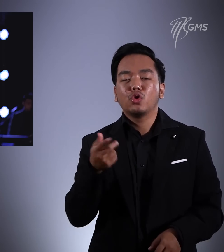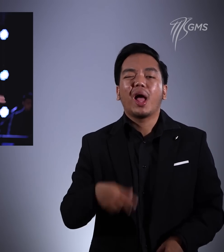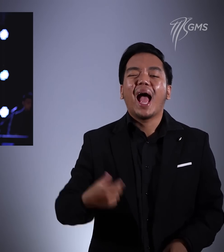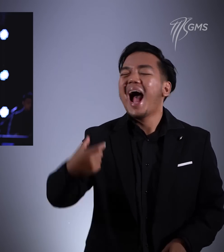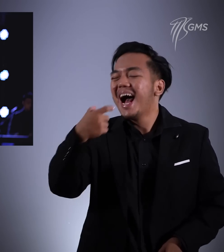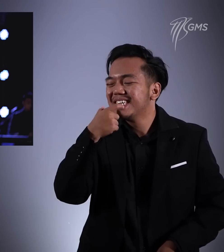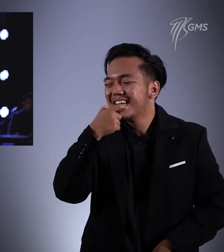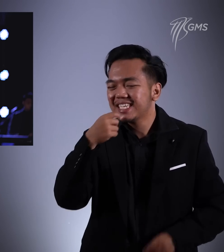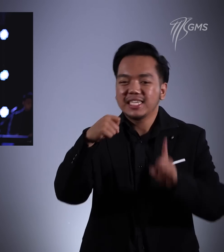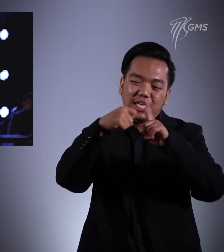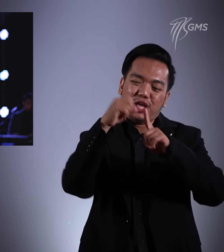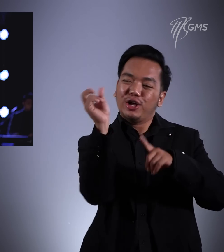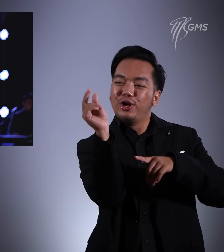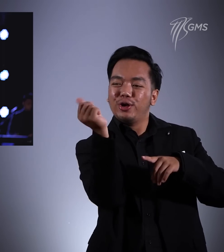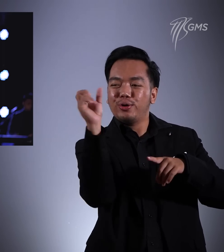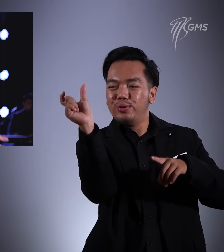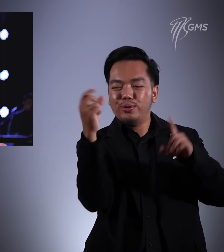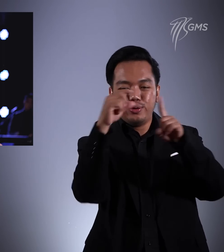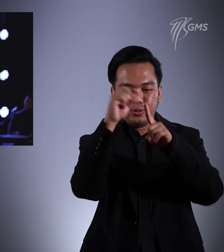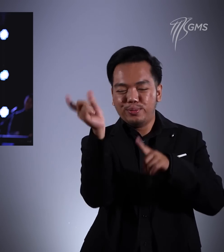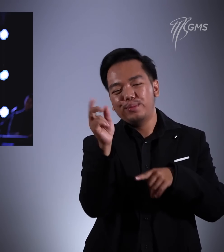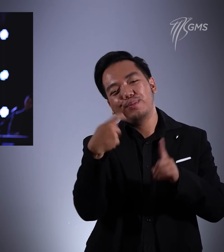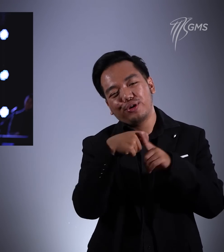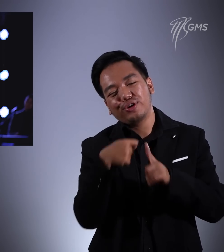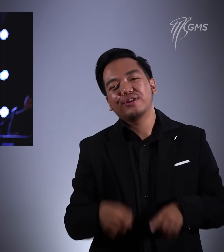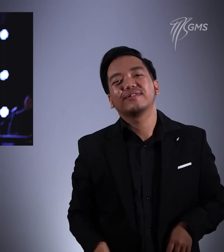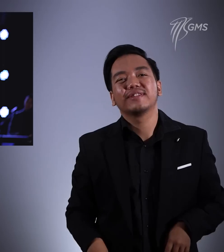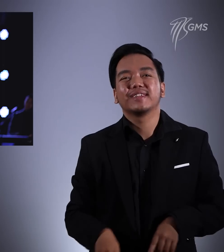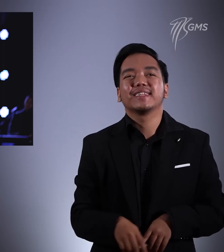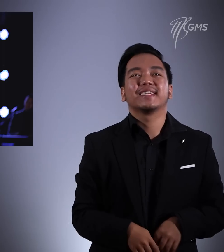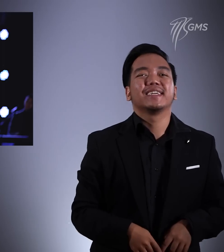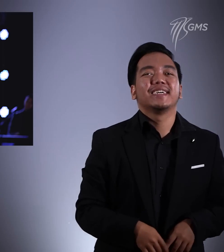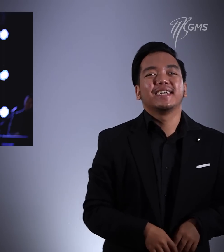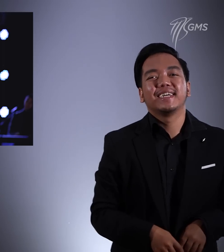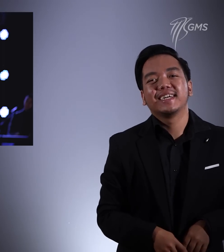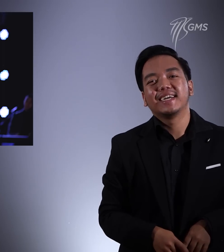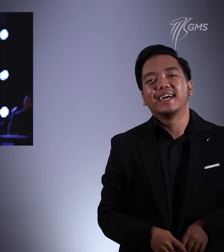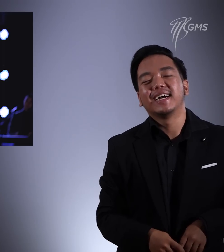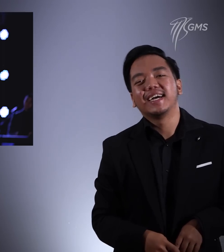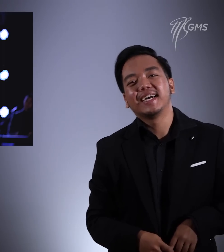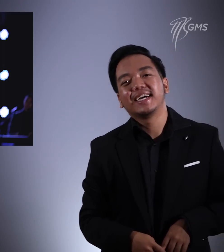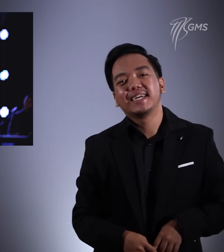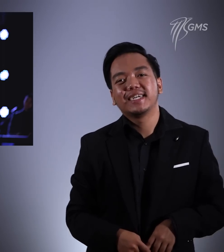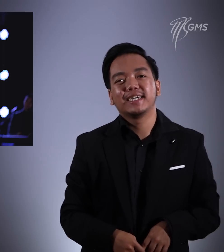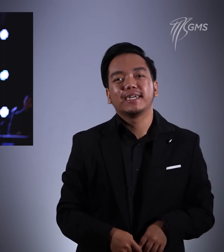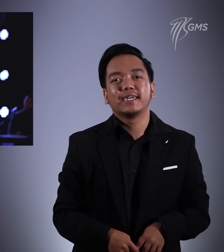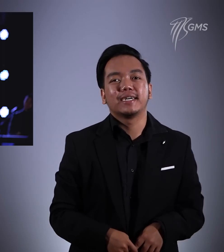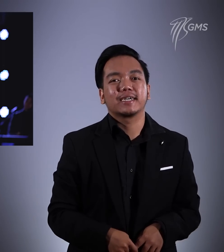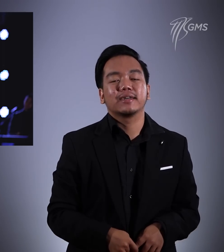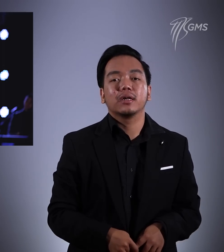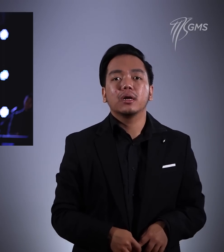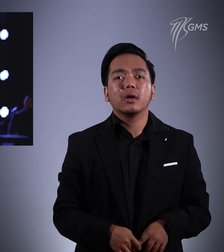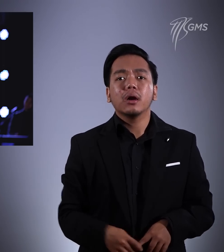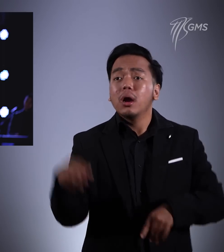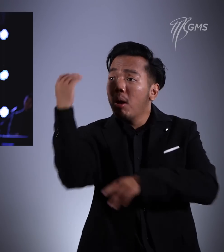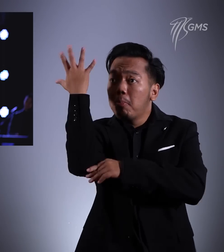ikan, kerupuk udang, modelnya putih, yang pipih, yang bundar-bundar. Ya. Pohon